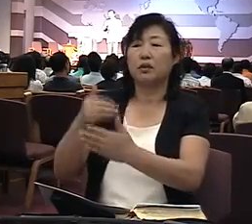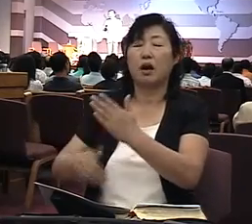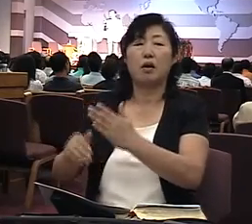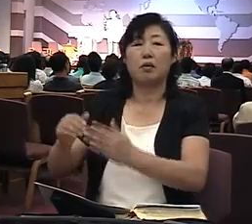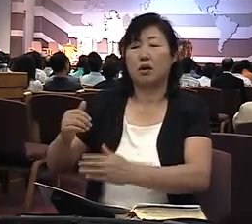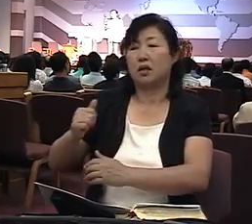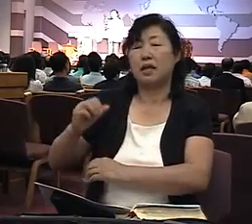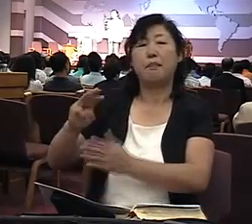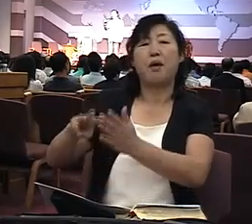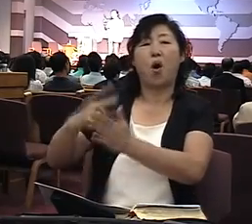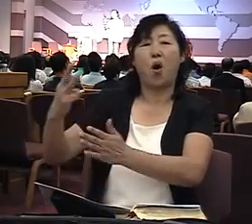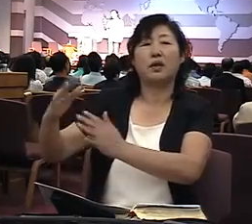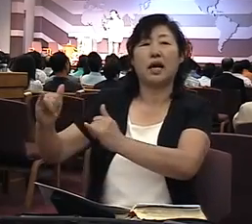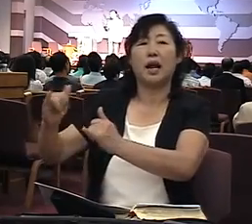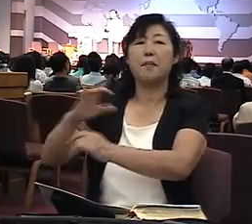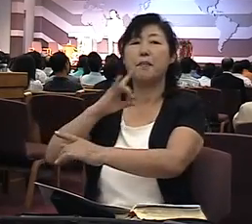1대 450이 됩니다.